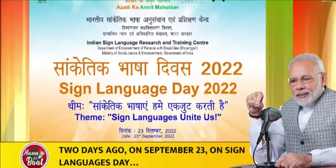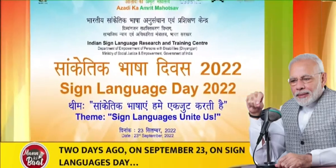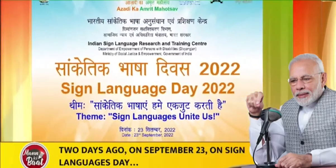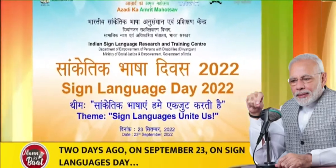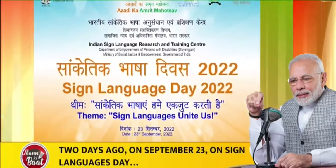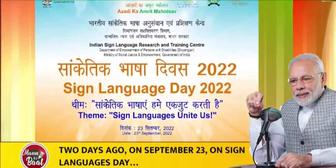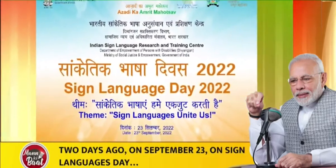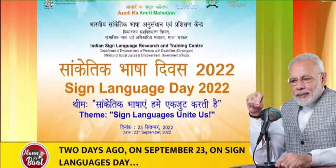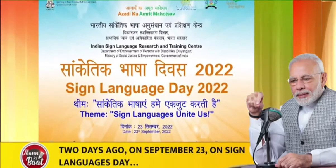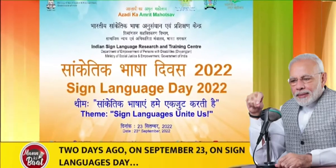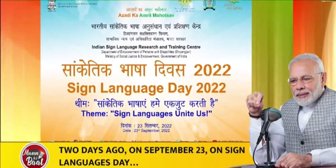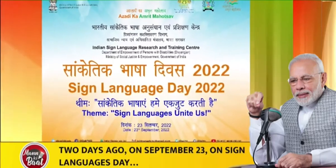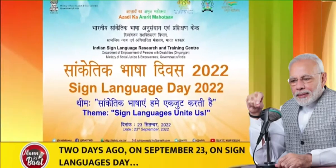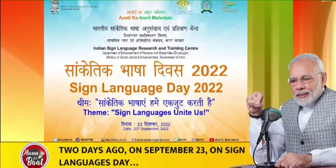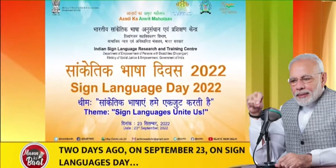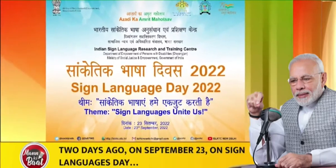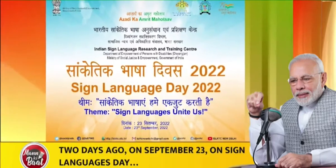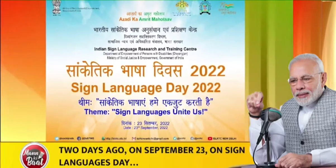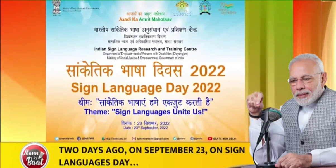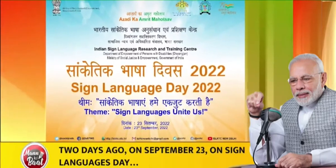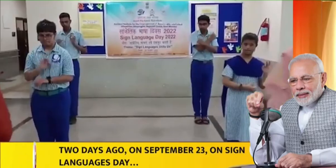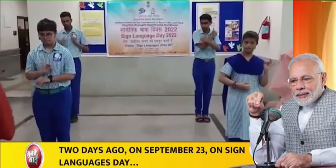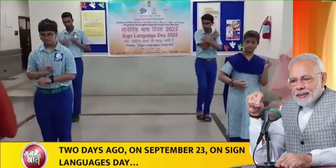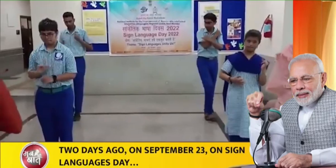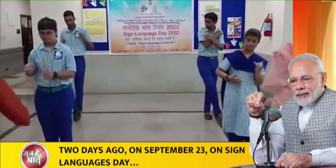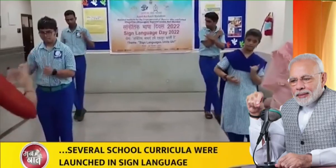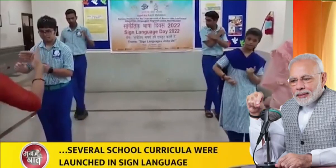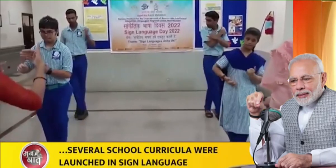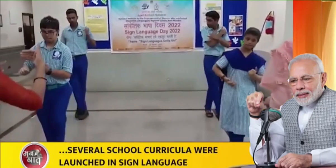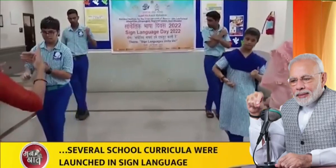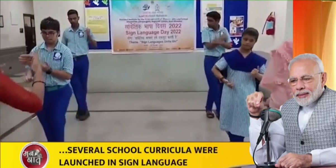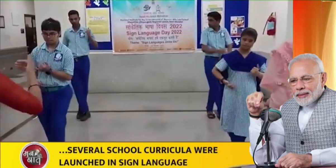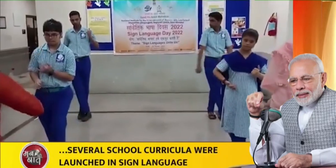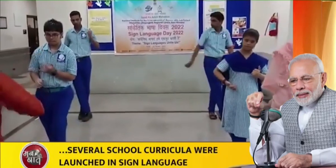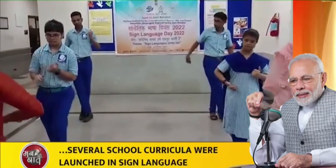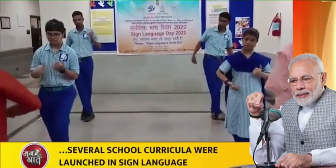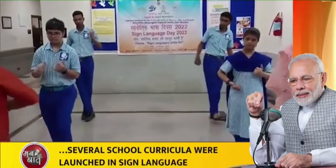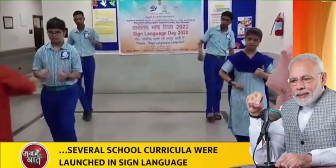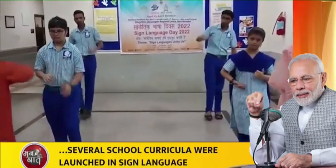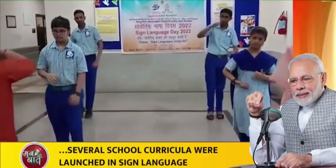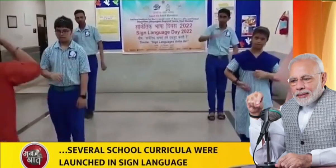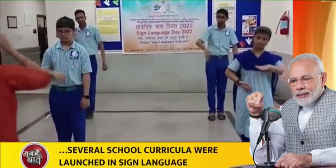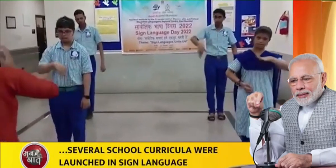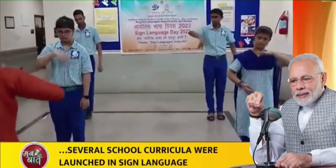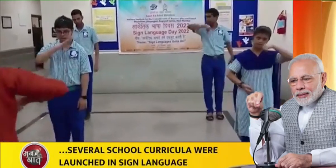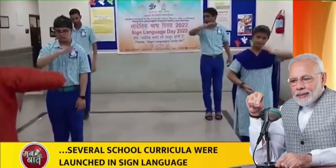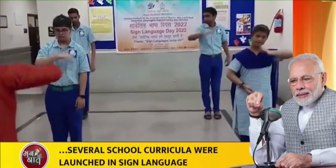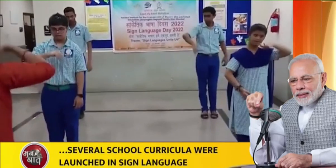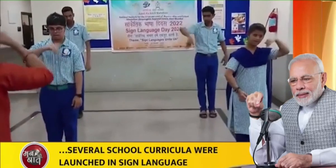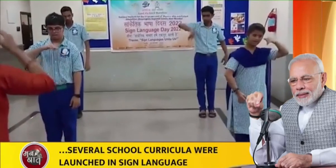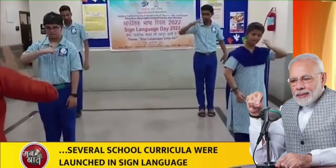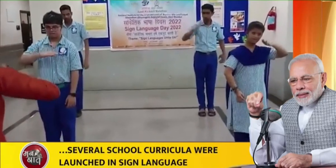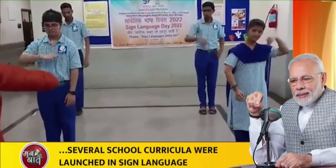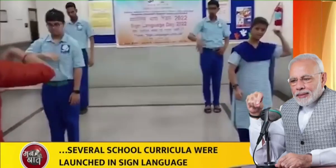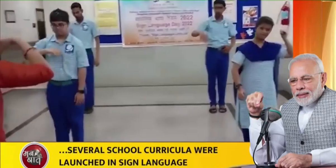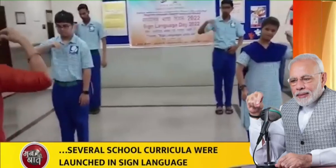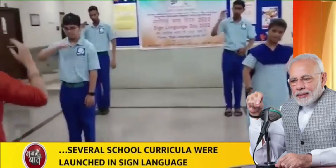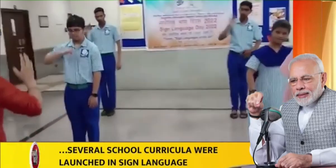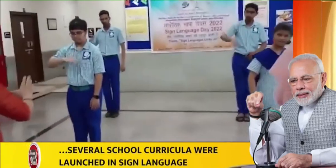को साइन लेंग्वेज डे पर कई स्कुली पारक्रमों को भी साइन लेंग्वेज में लॉंच किया गया है।